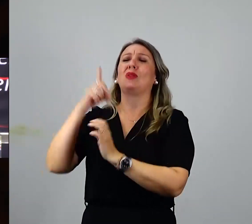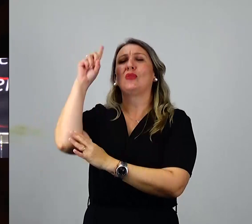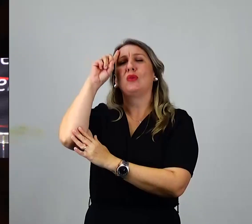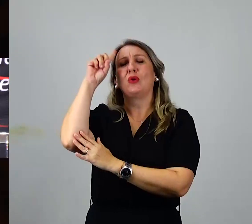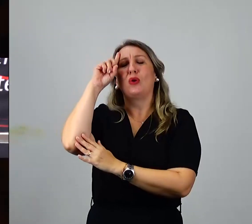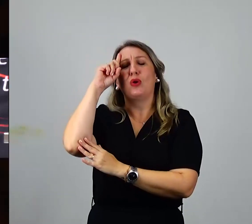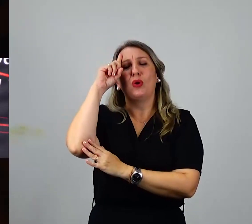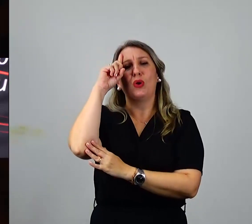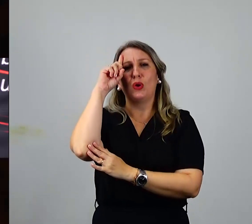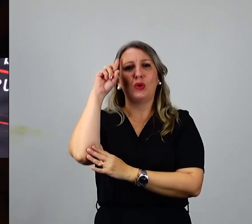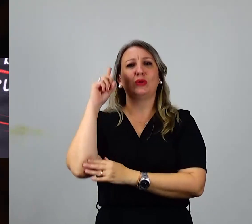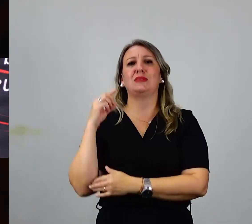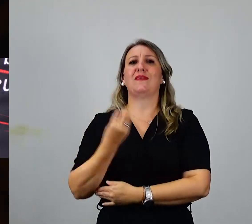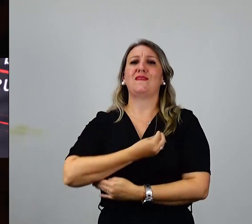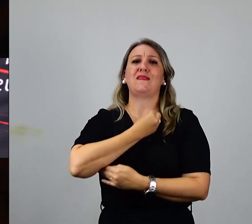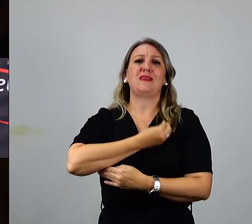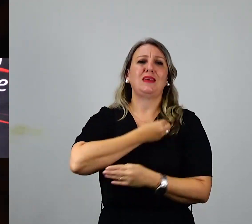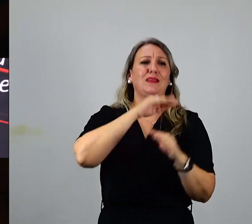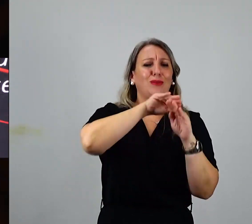do Senhor hoje?